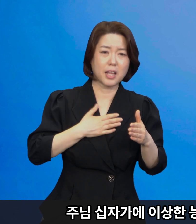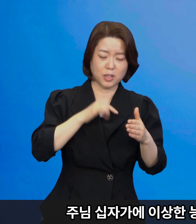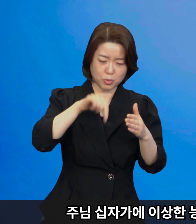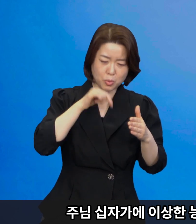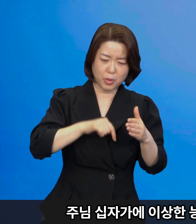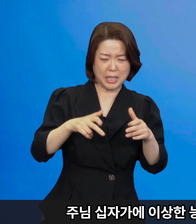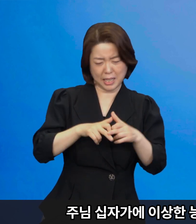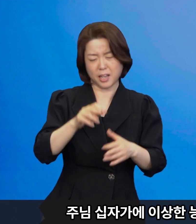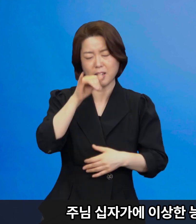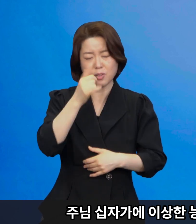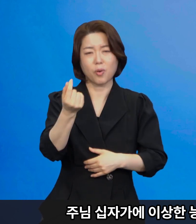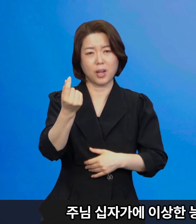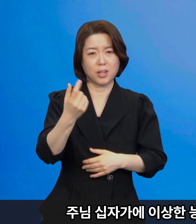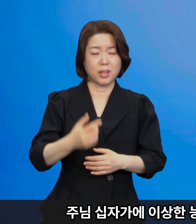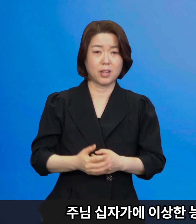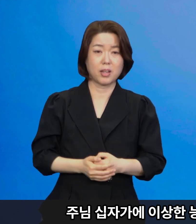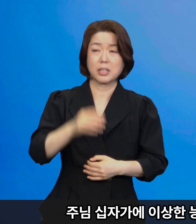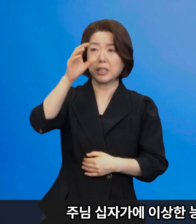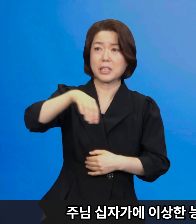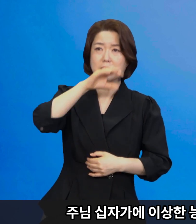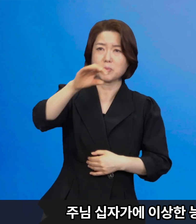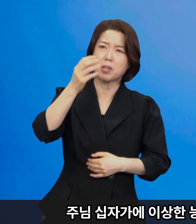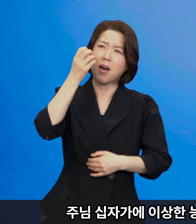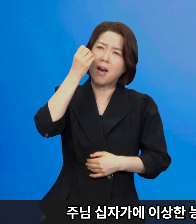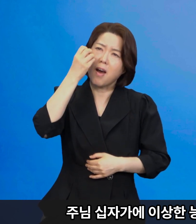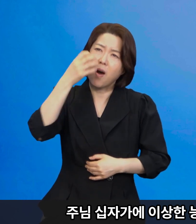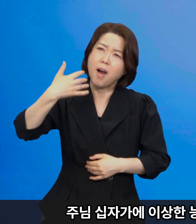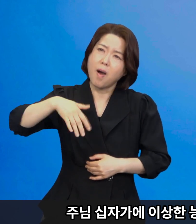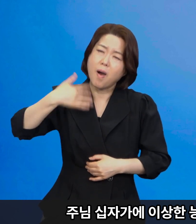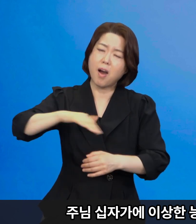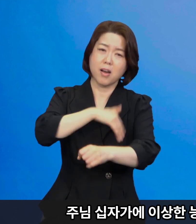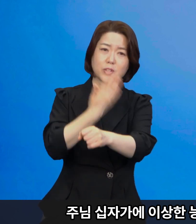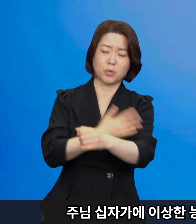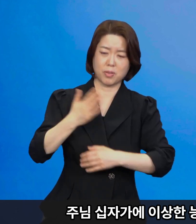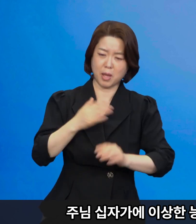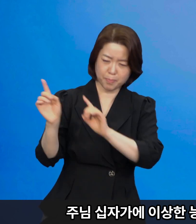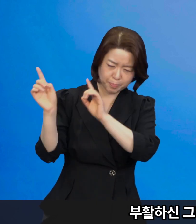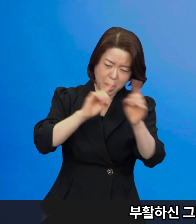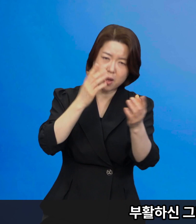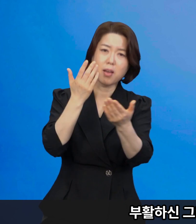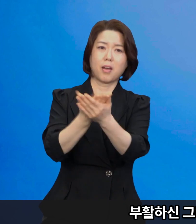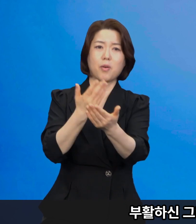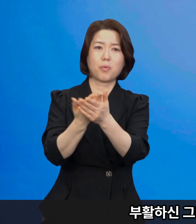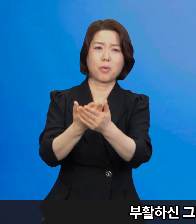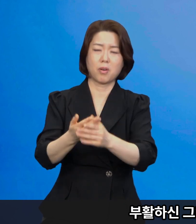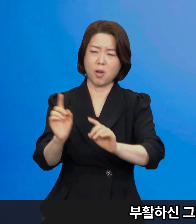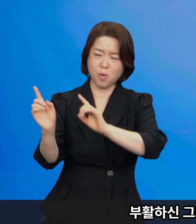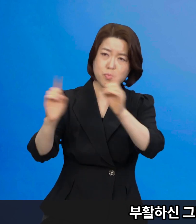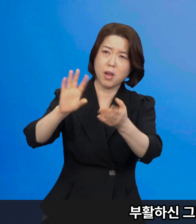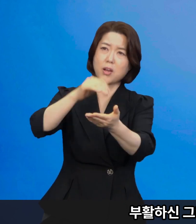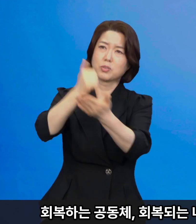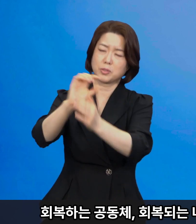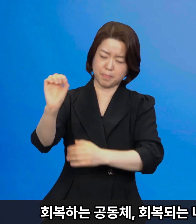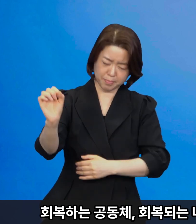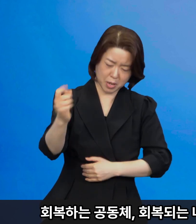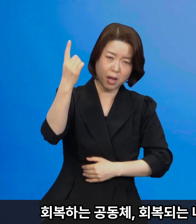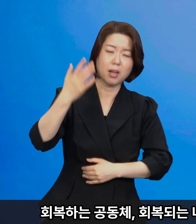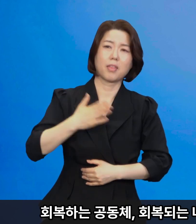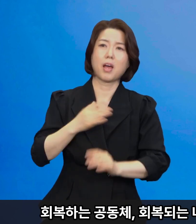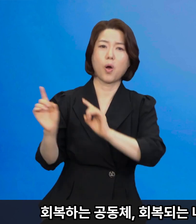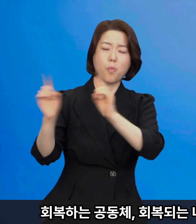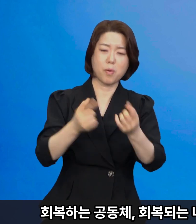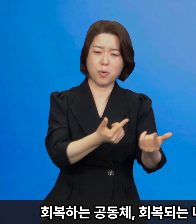주님, 십자가의 이상한 능력으로 나를 회복시켜 주시고 부활하신 그리스도로 말미암아